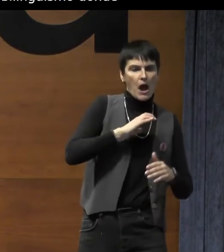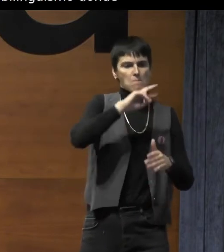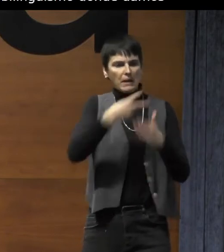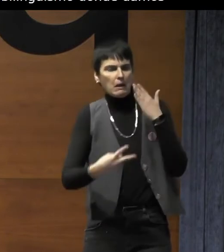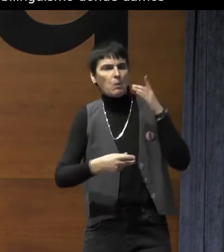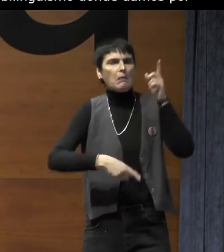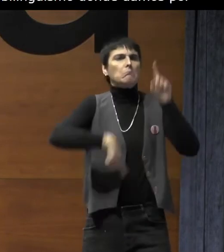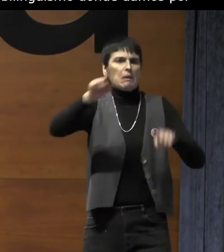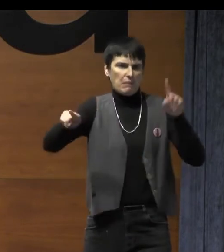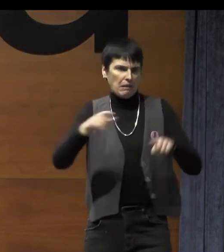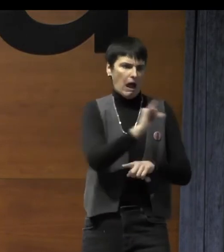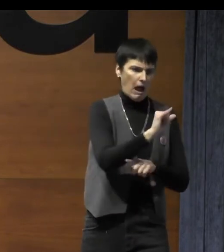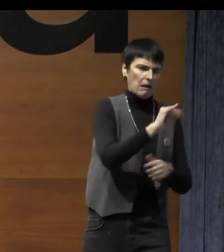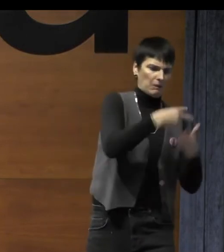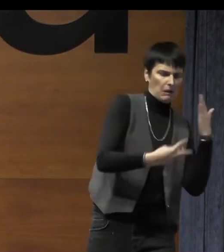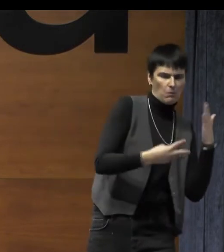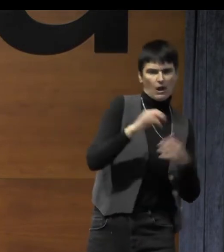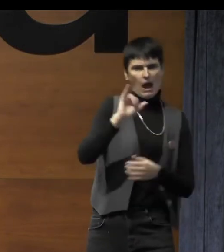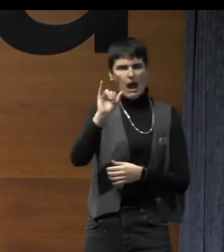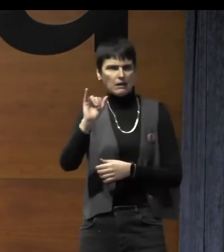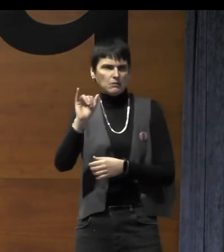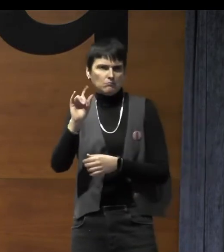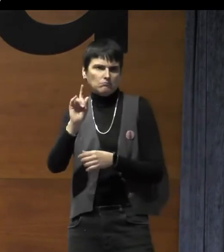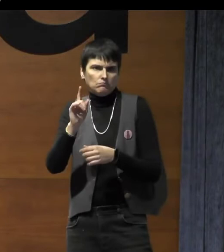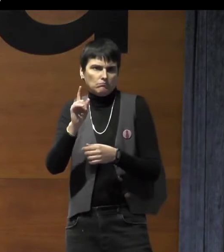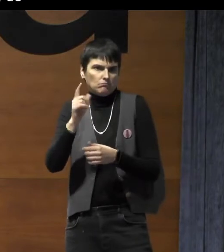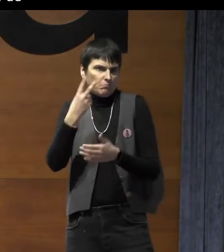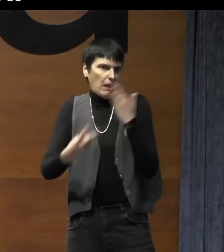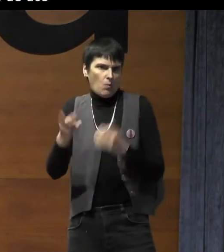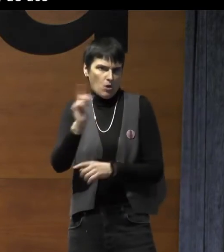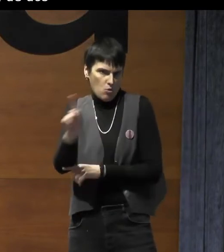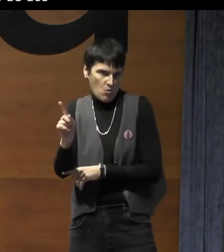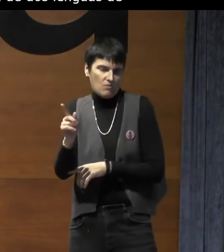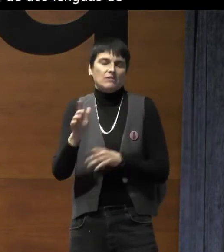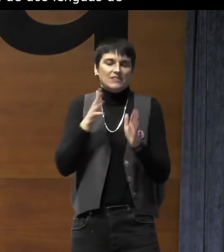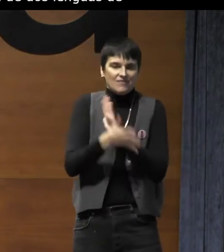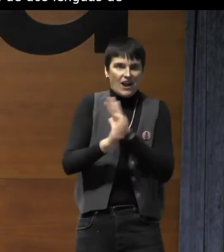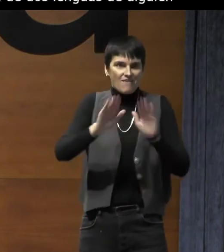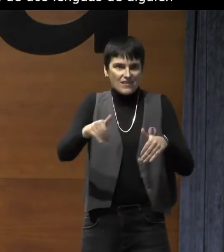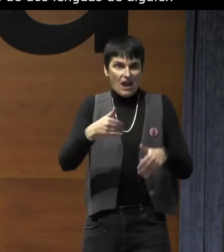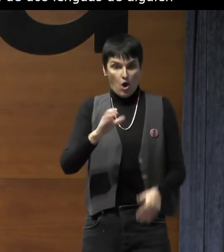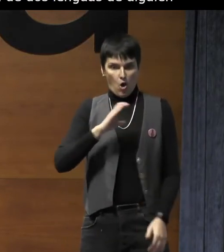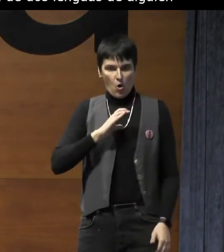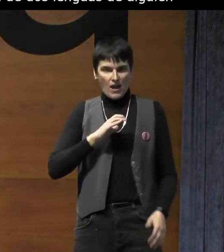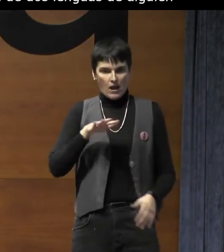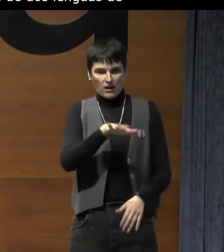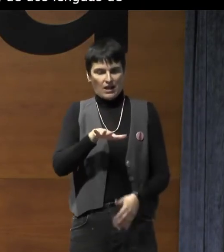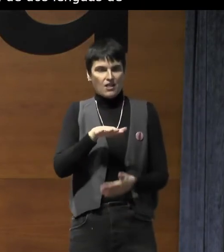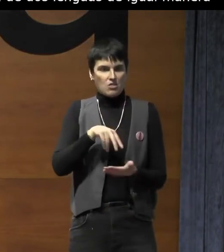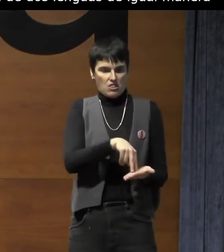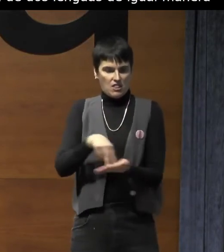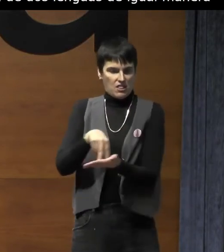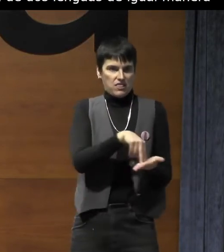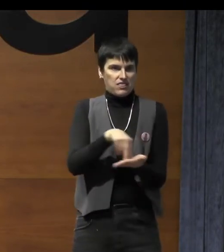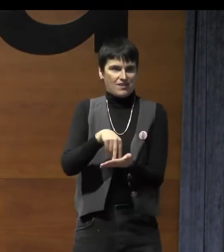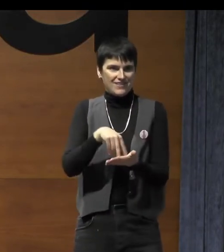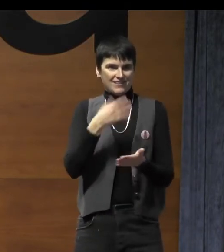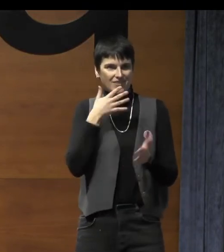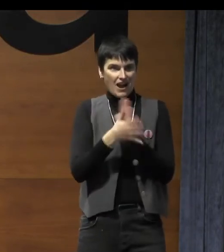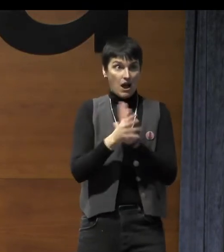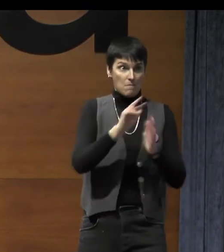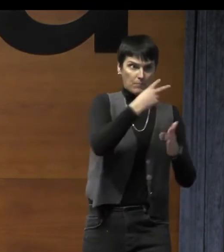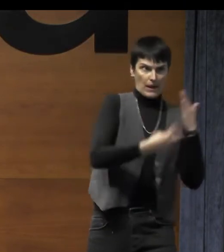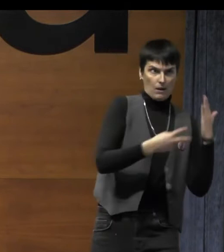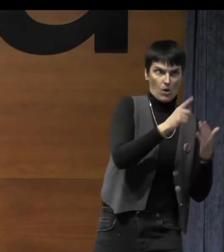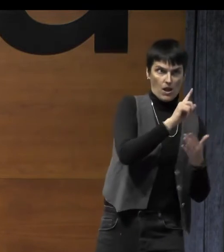la adquisición de 2 lenguas de igual manera, con el mismo nivel, podía afectar a la